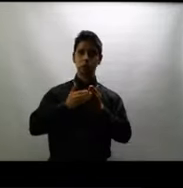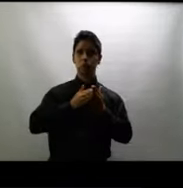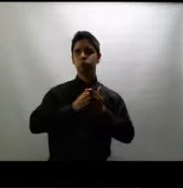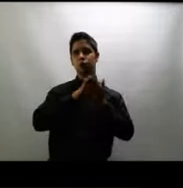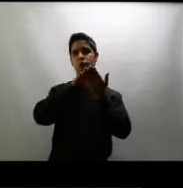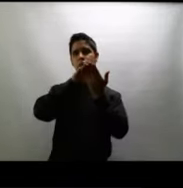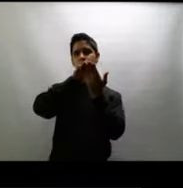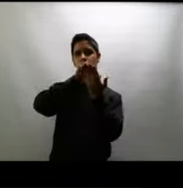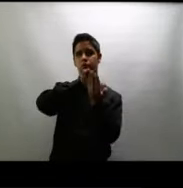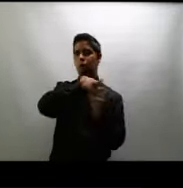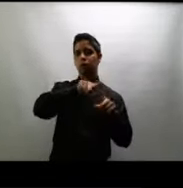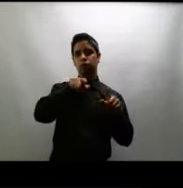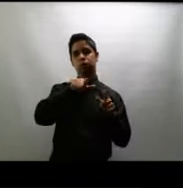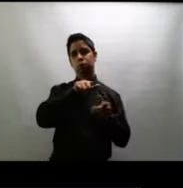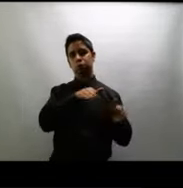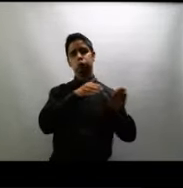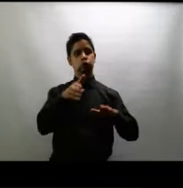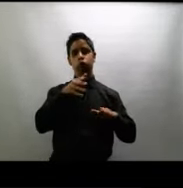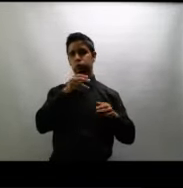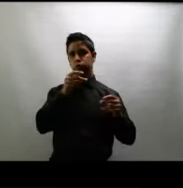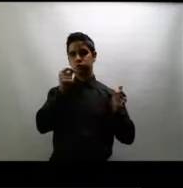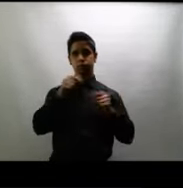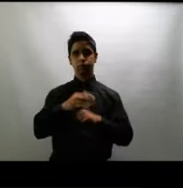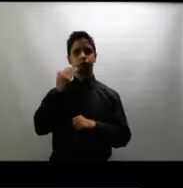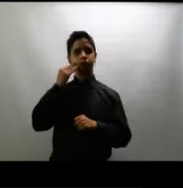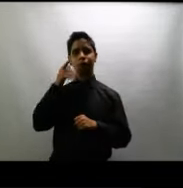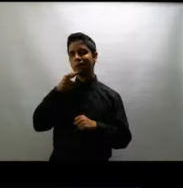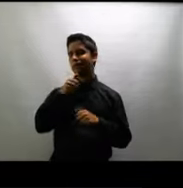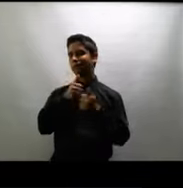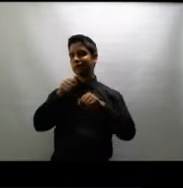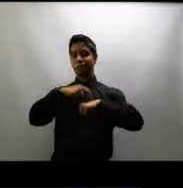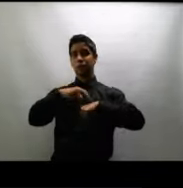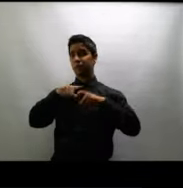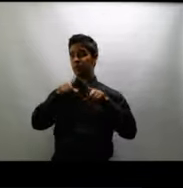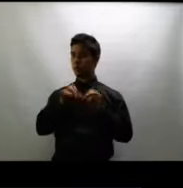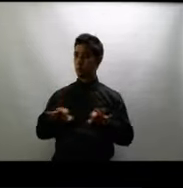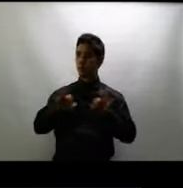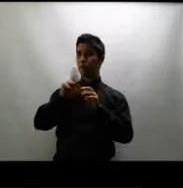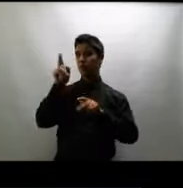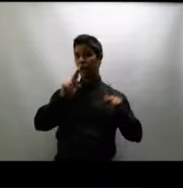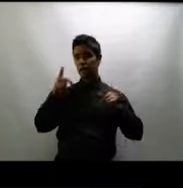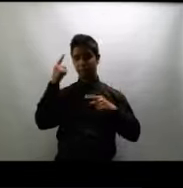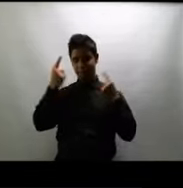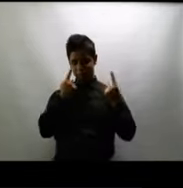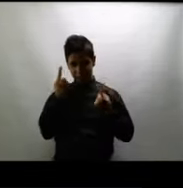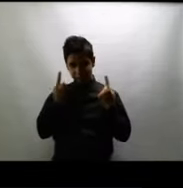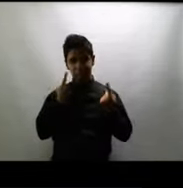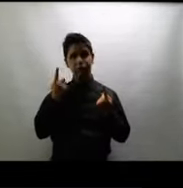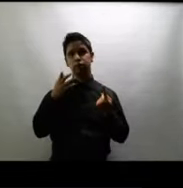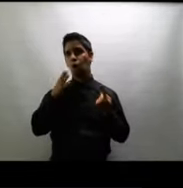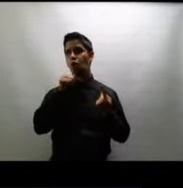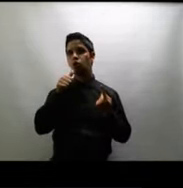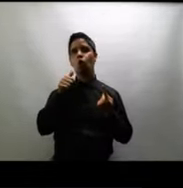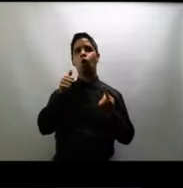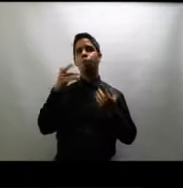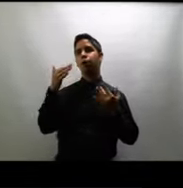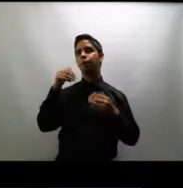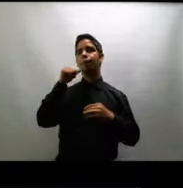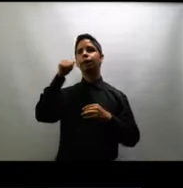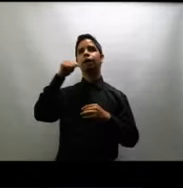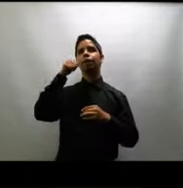acabó, al acto. O sea, que esas cosas ustedes tienen que estar siempre pensando, ¿verdad? No vamos a dejar las cosas para